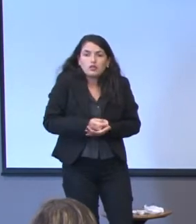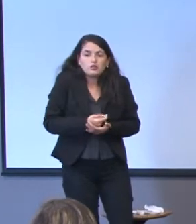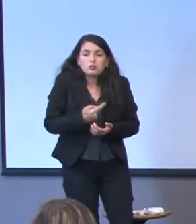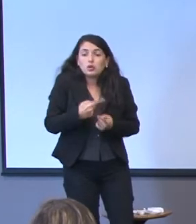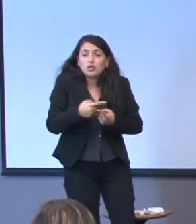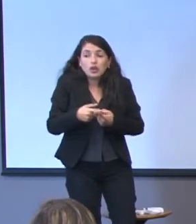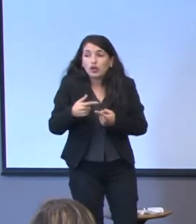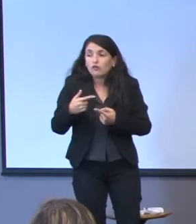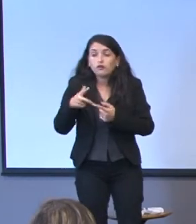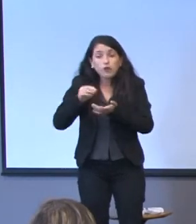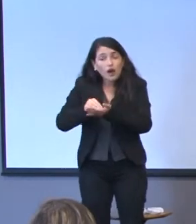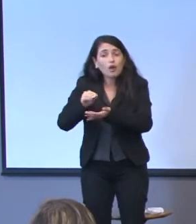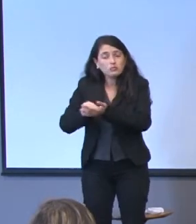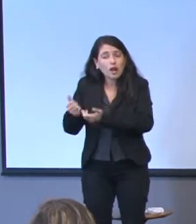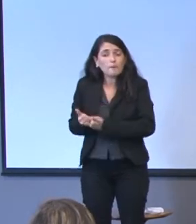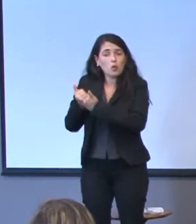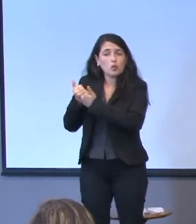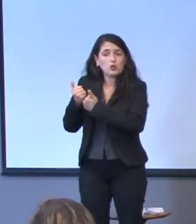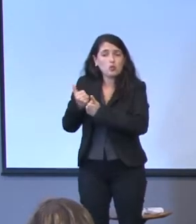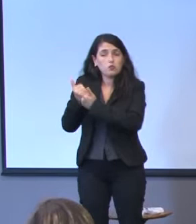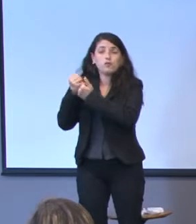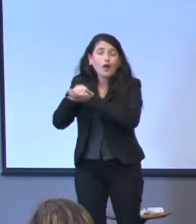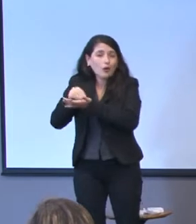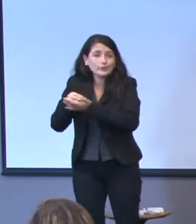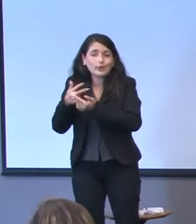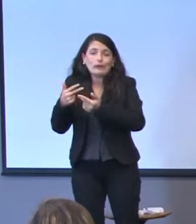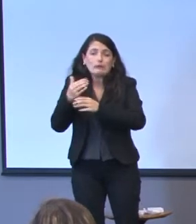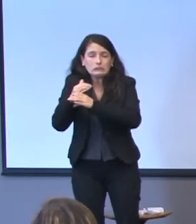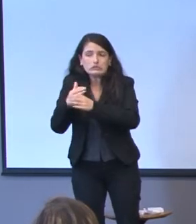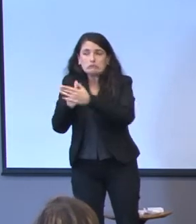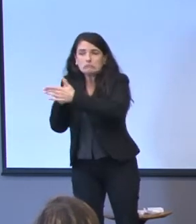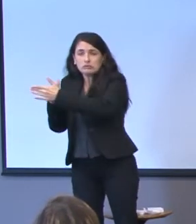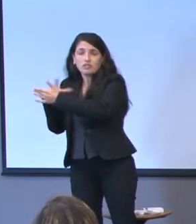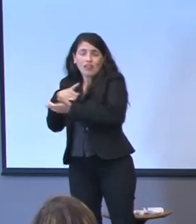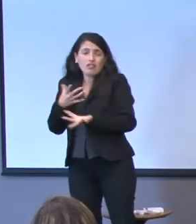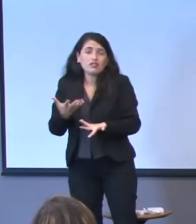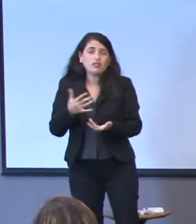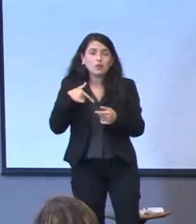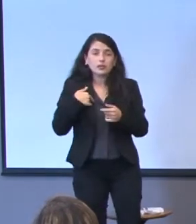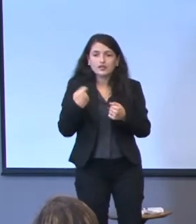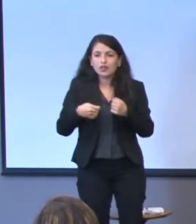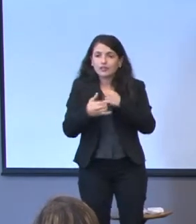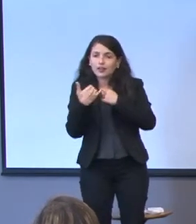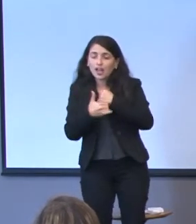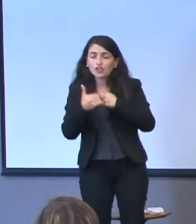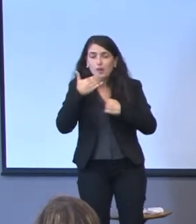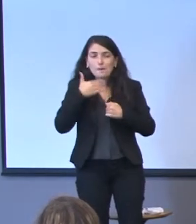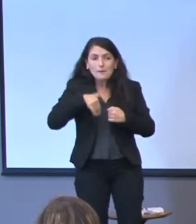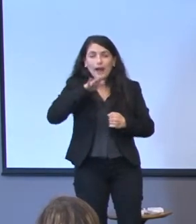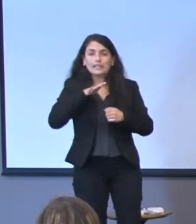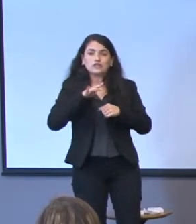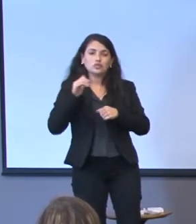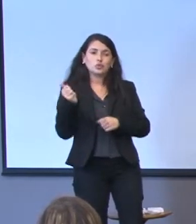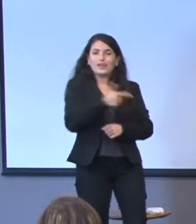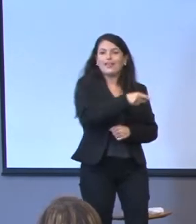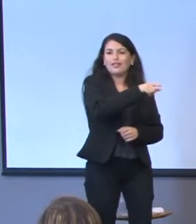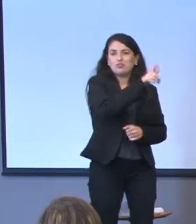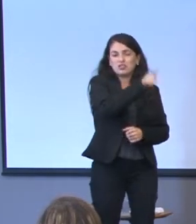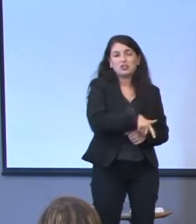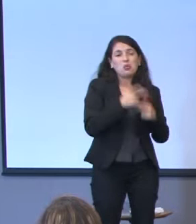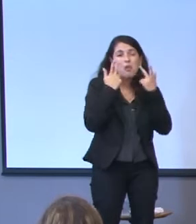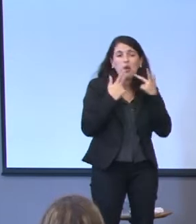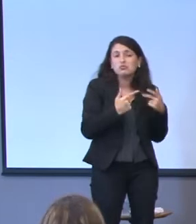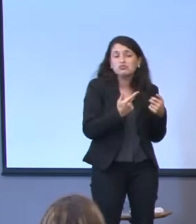poucos recursos. Os recursos foram tirados dela. E você tem que aprender que apresentar soluções eficientes. Então, se